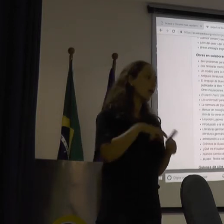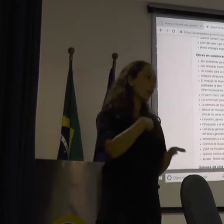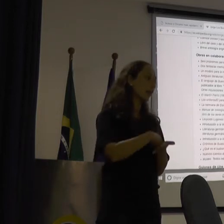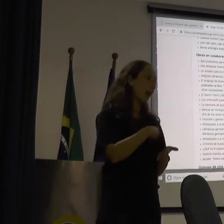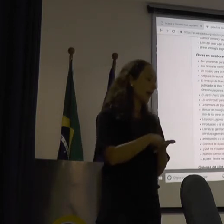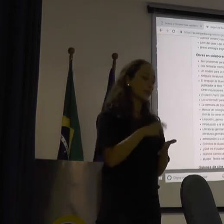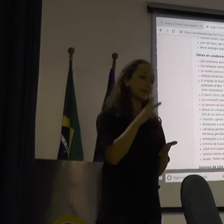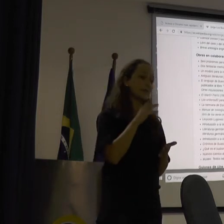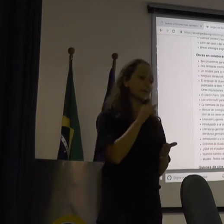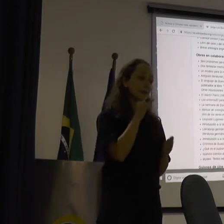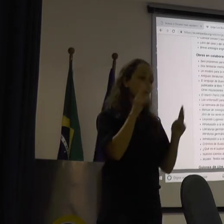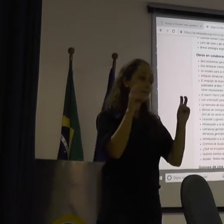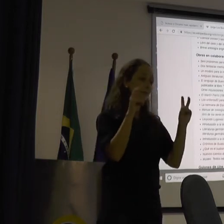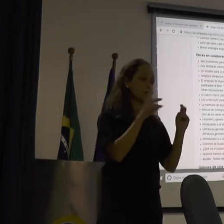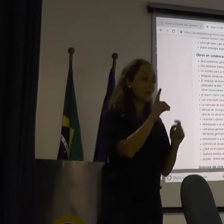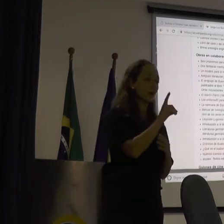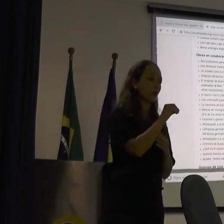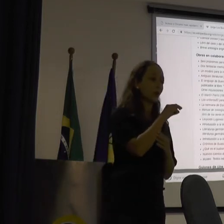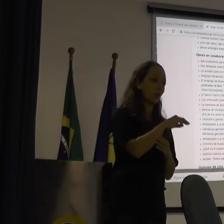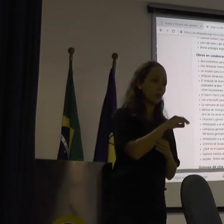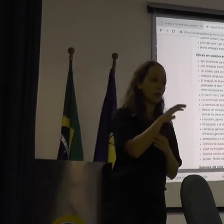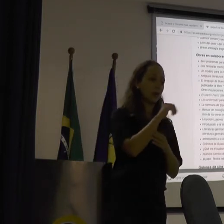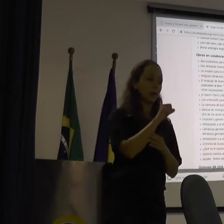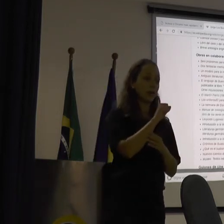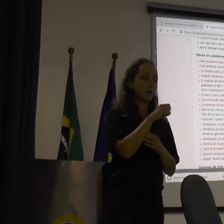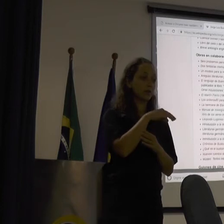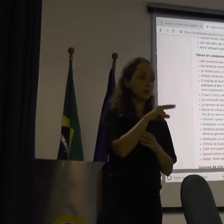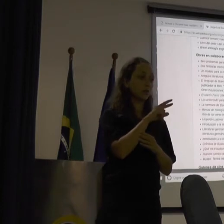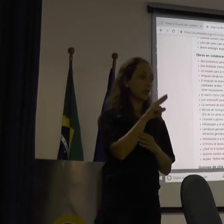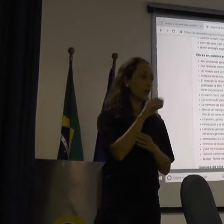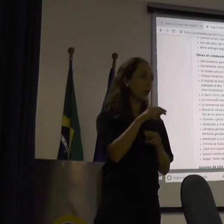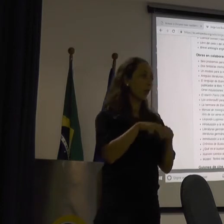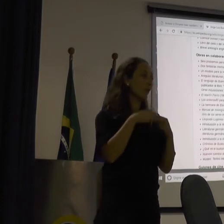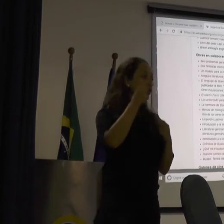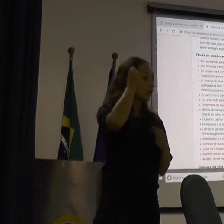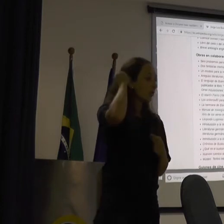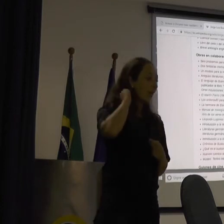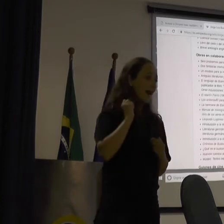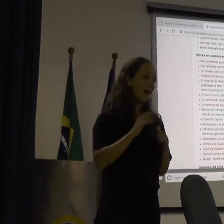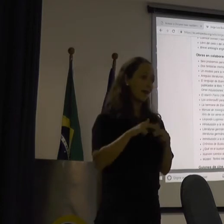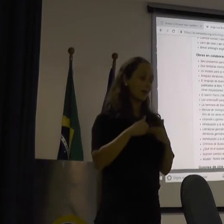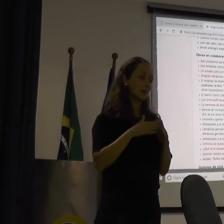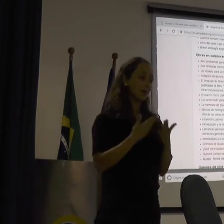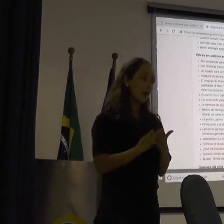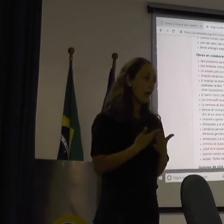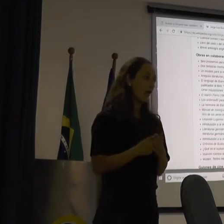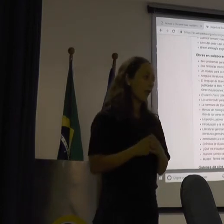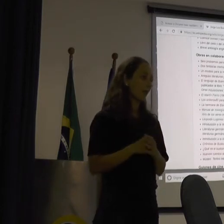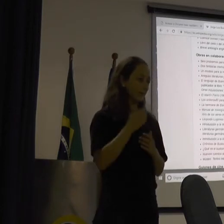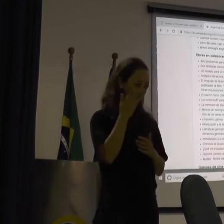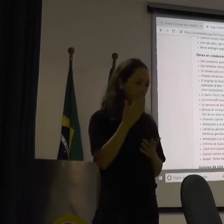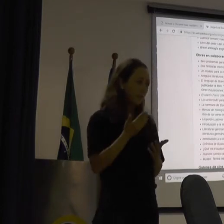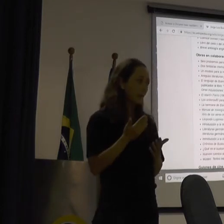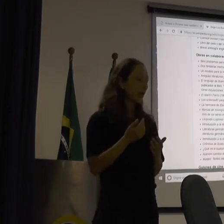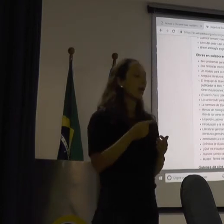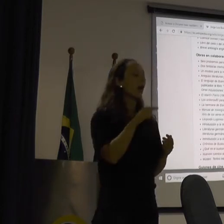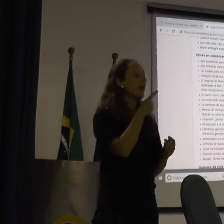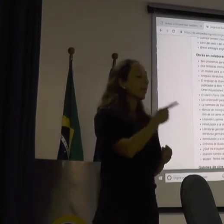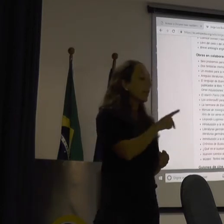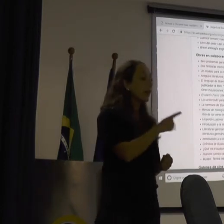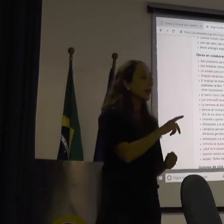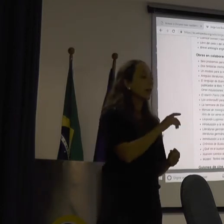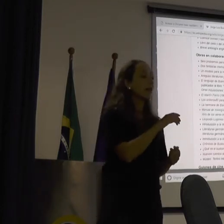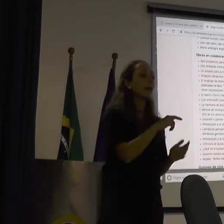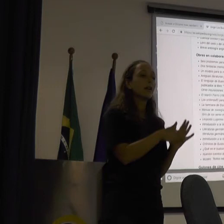o que está no vestibular, ou que está na... Quem é que lê a correspondência do Machado, ou os contos